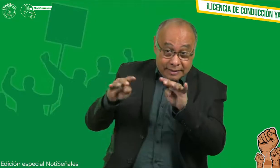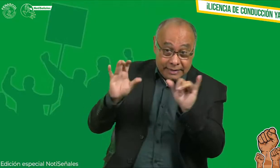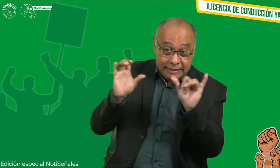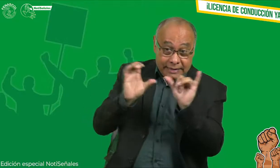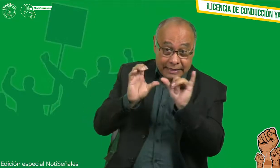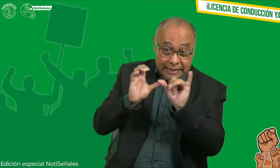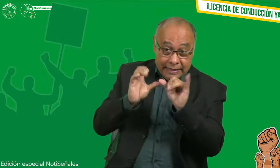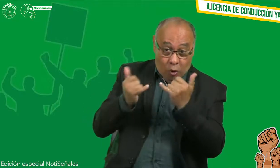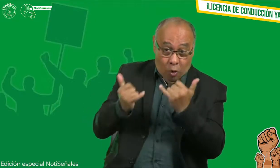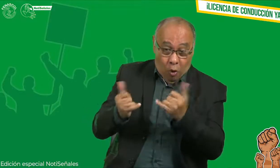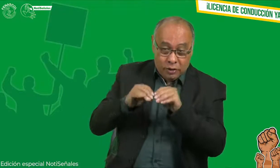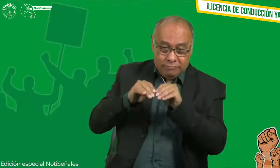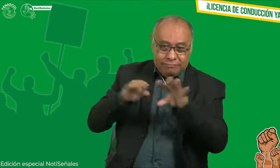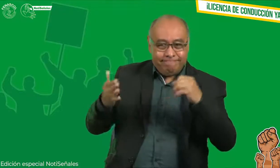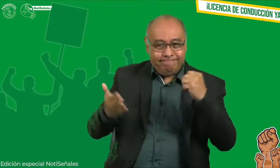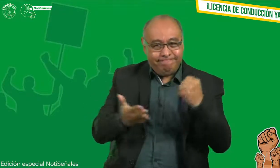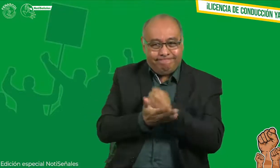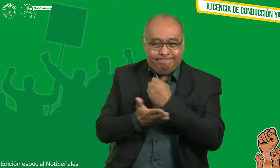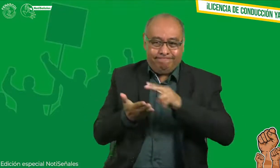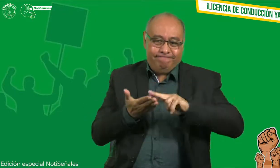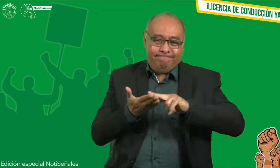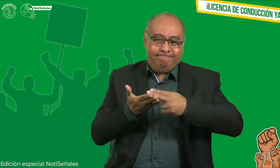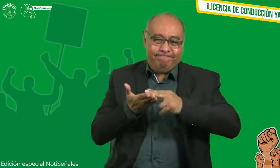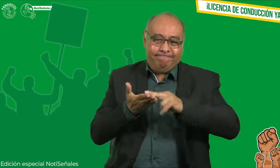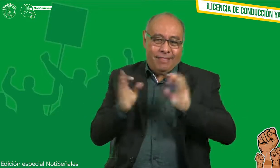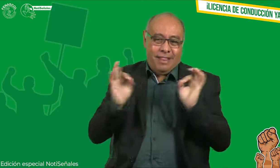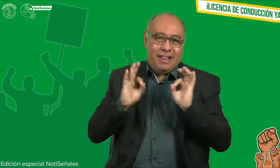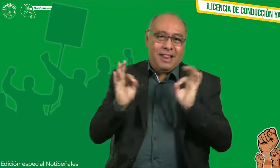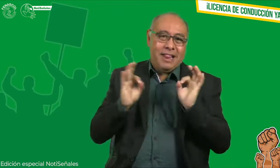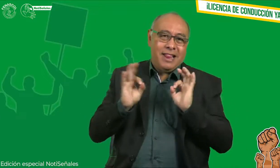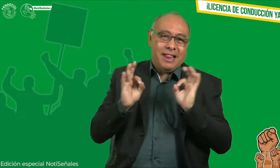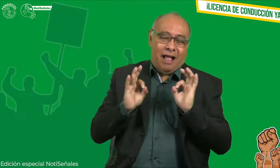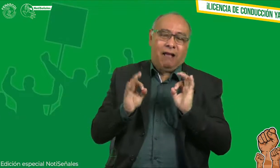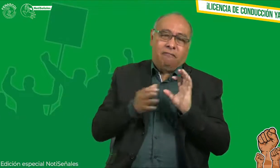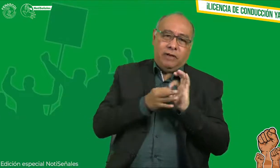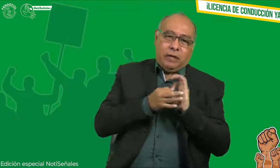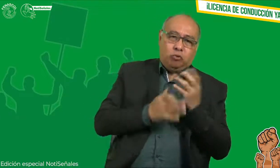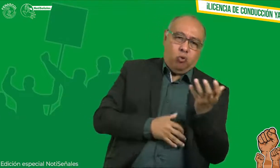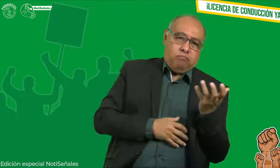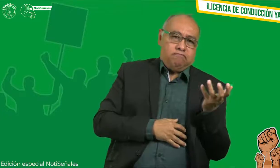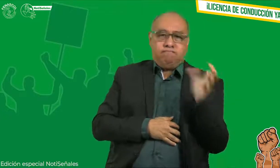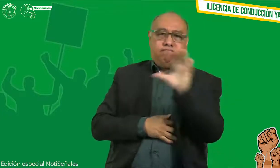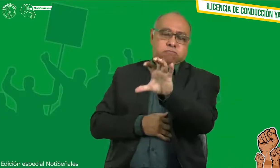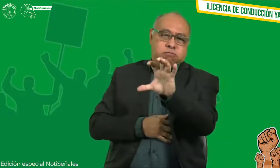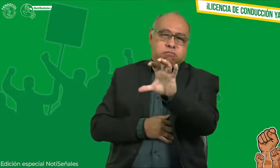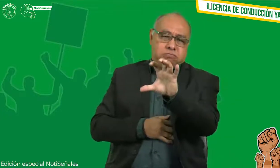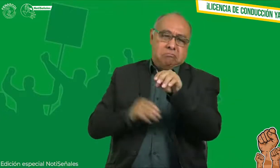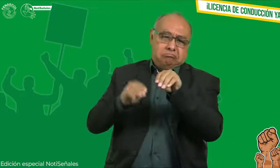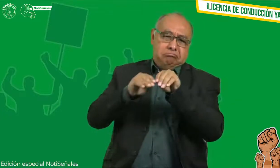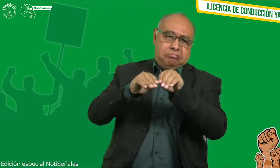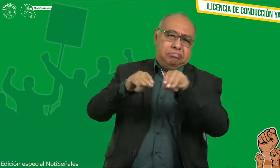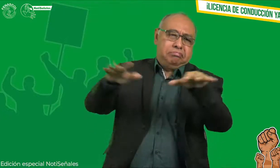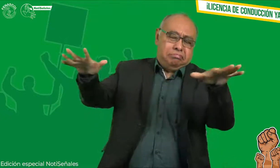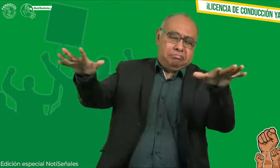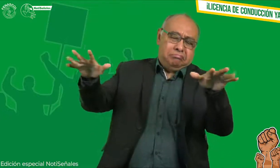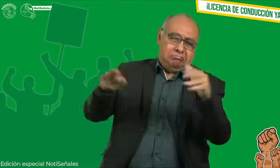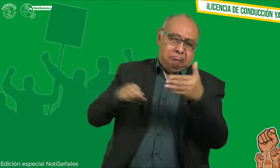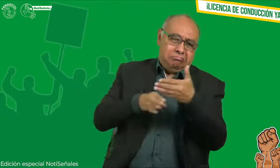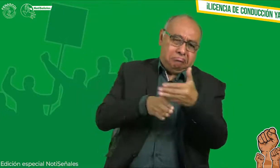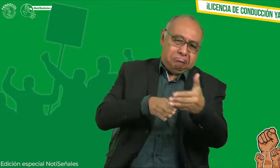Bueno, aquí ya lo vieron. La nota en City TV, bueno, lastimosamente no tienen